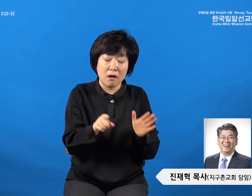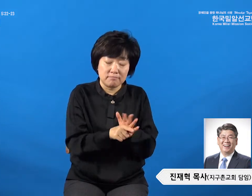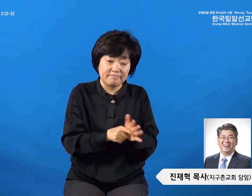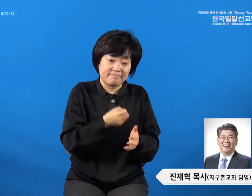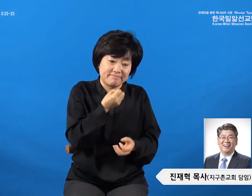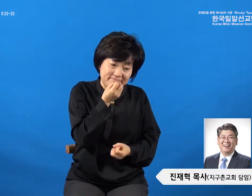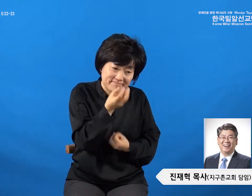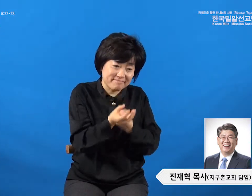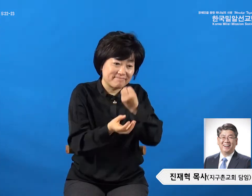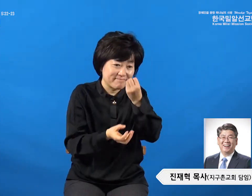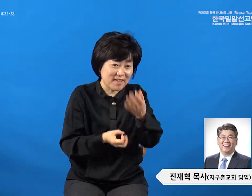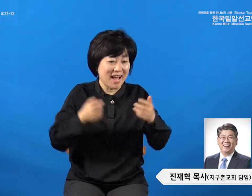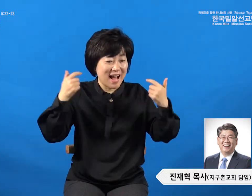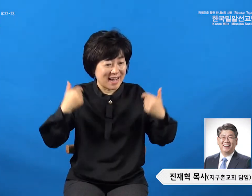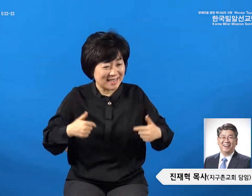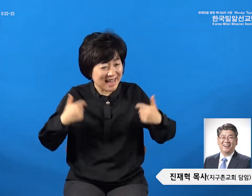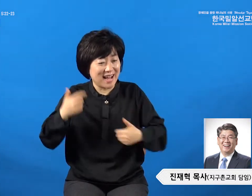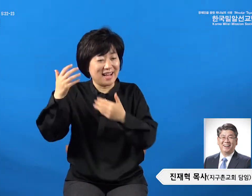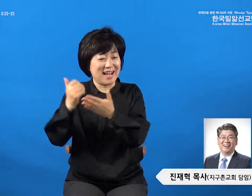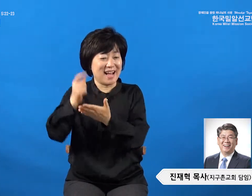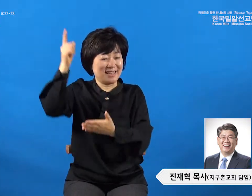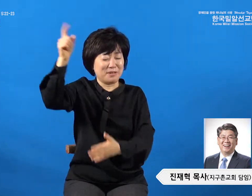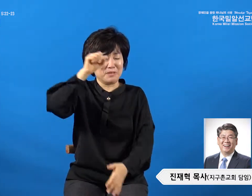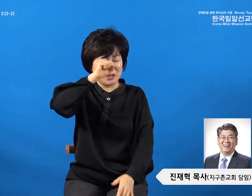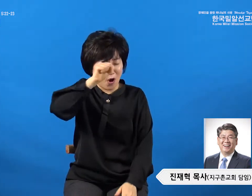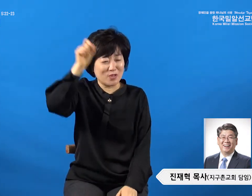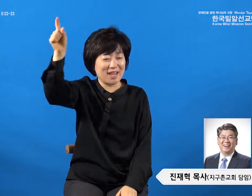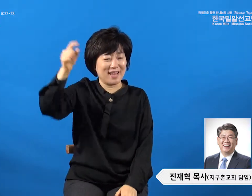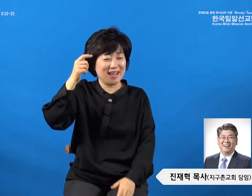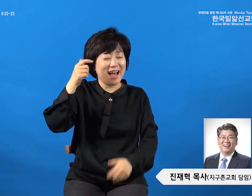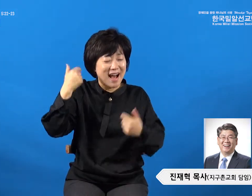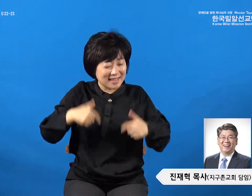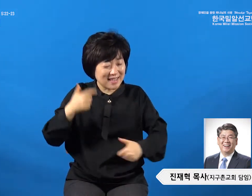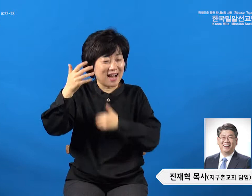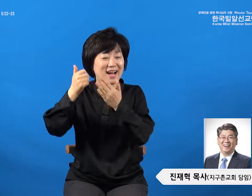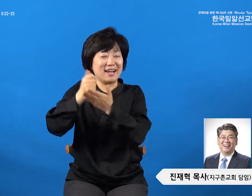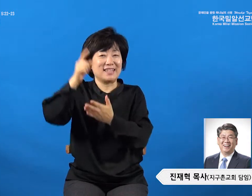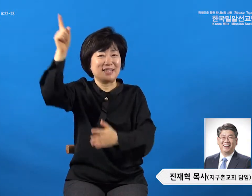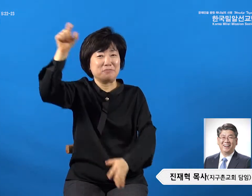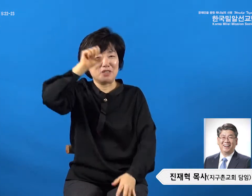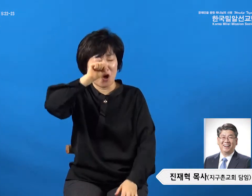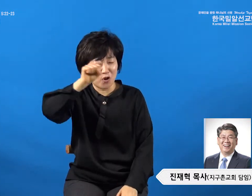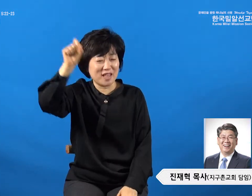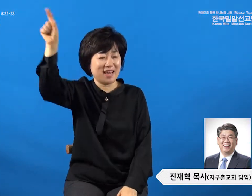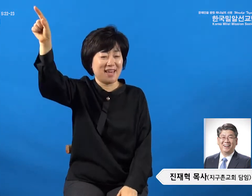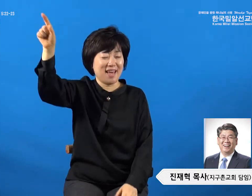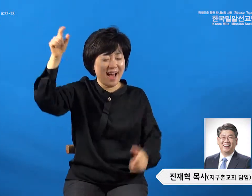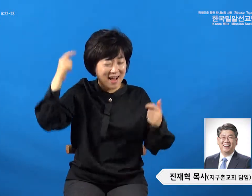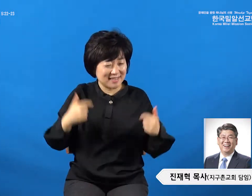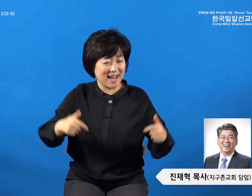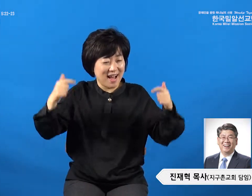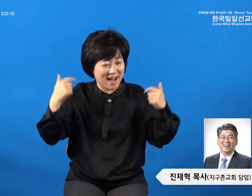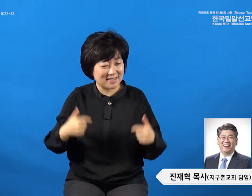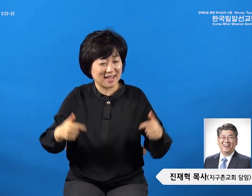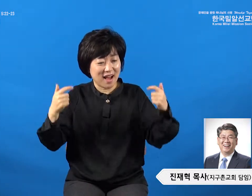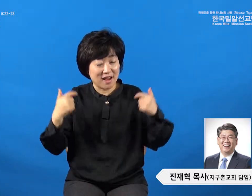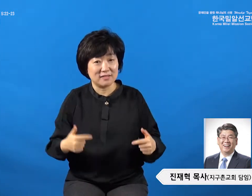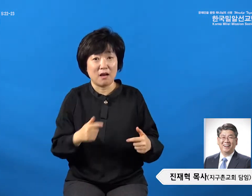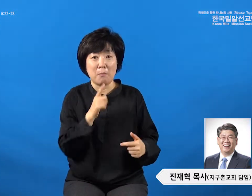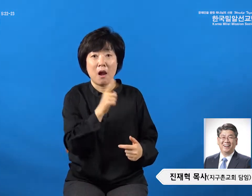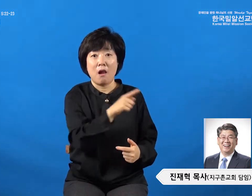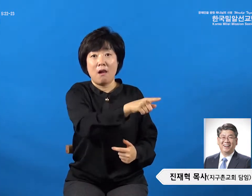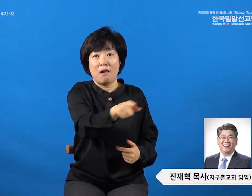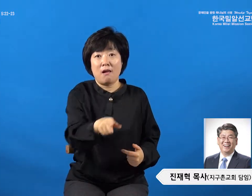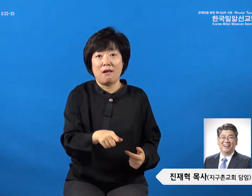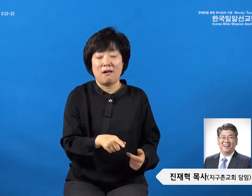그들은 고백합니다. 항상 하나님은 선하시다. 하나님은 선하시다. 항상. 바로